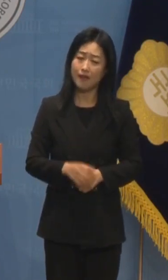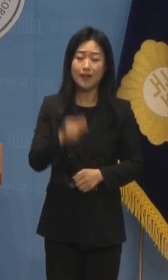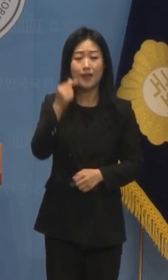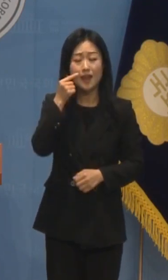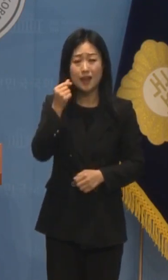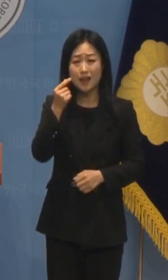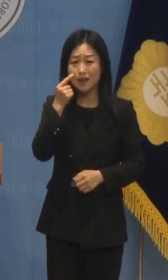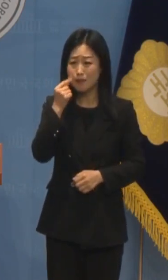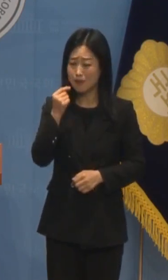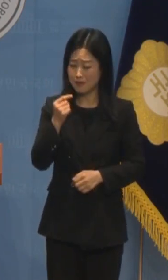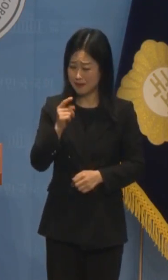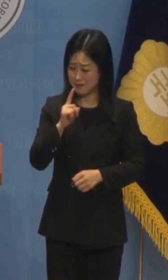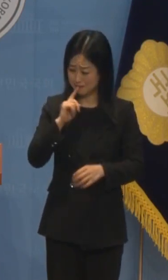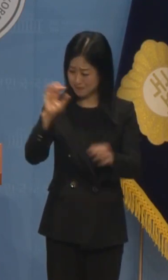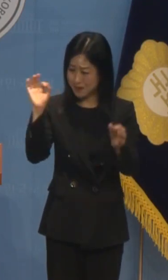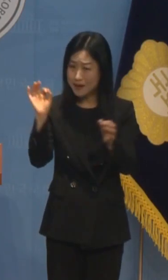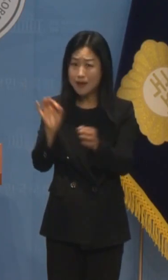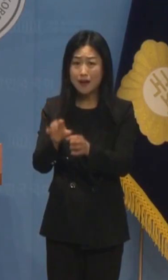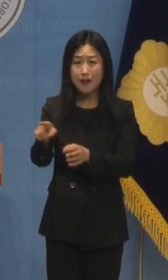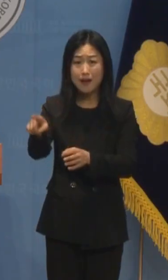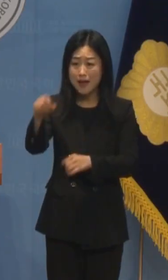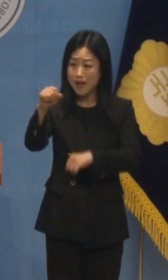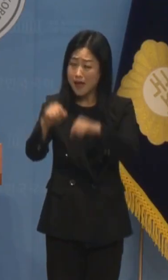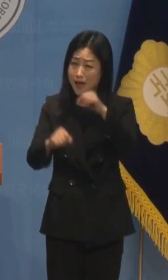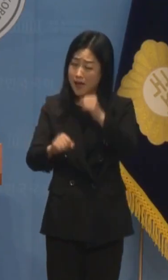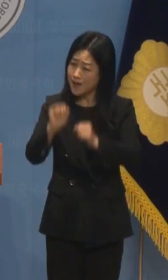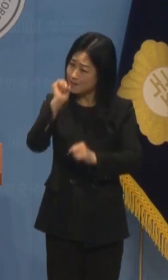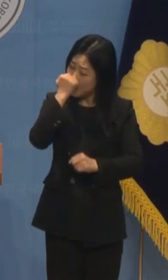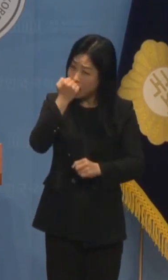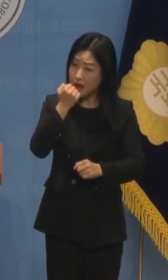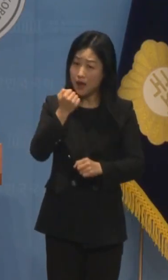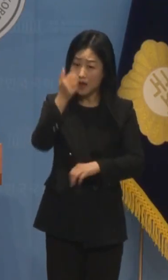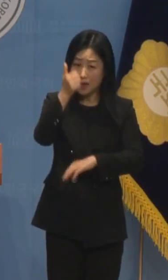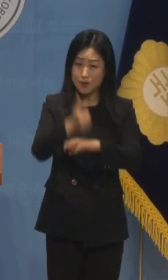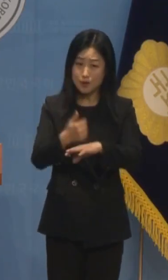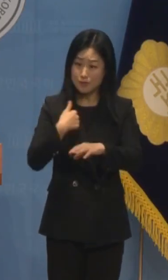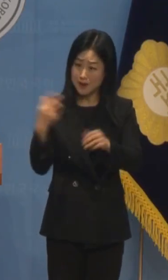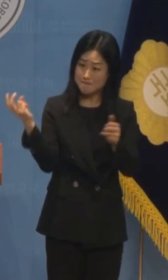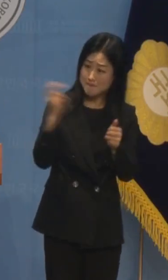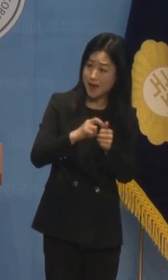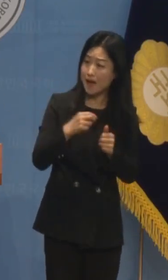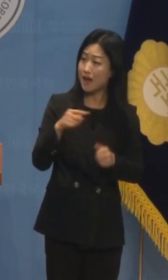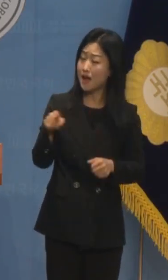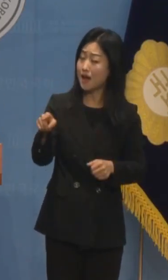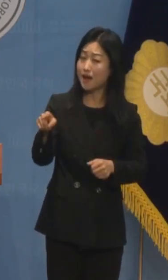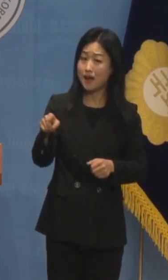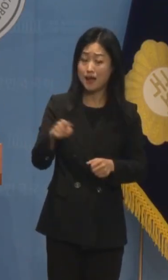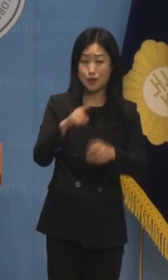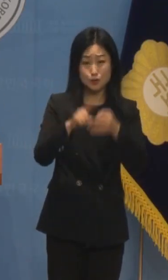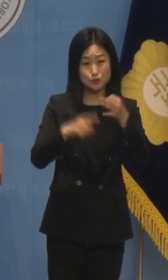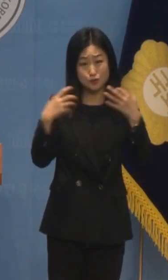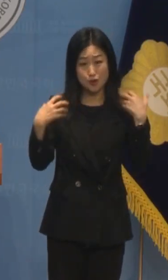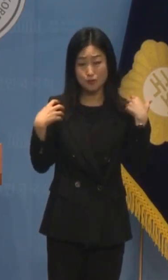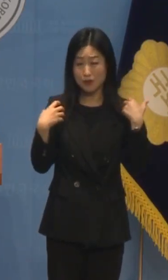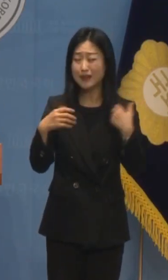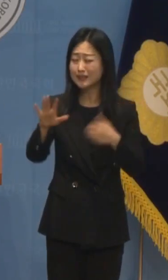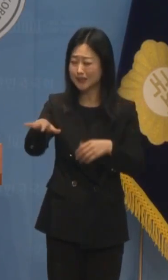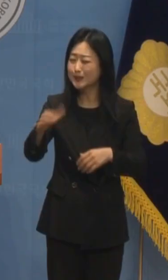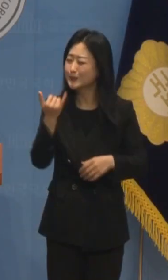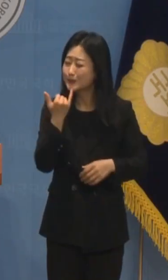일본의 적반하장 외교의 뒤통수를 맞고도 쉬쉬하며 덮는 것이 윤석열 정부의 최선입니까?